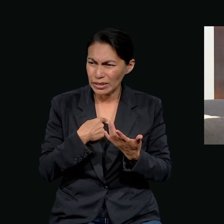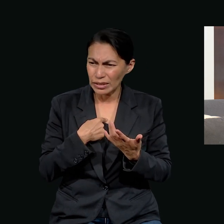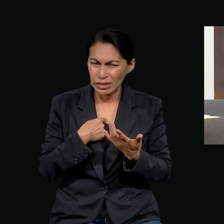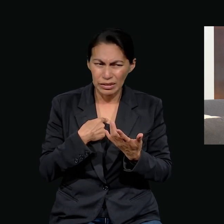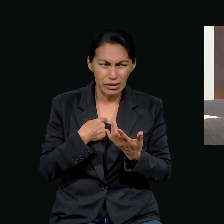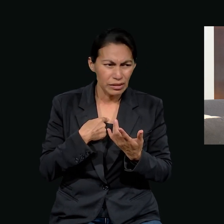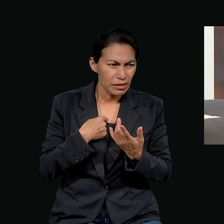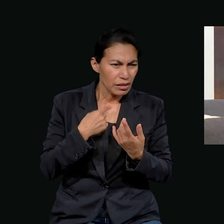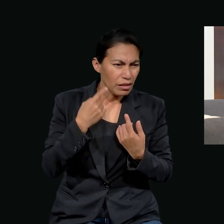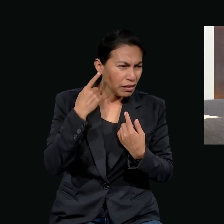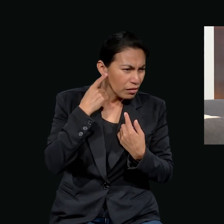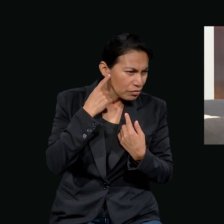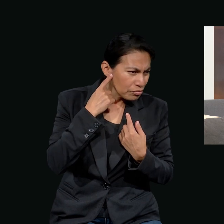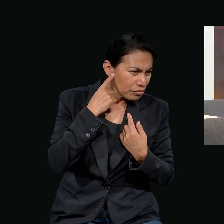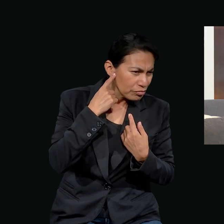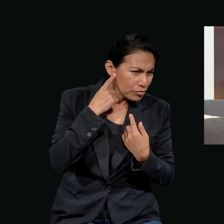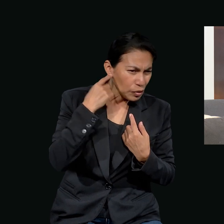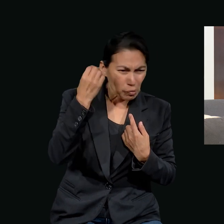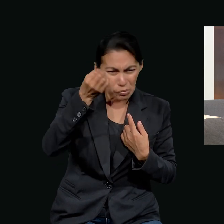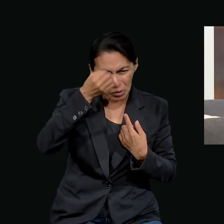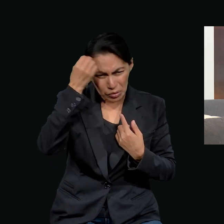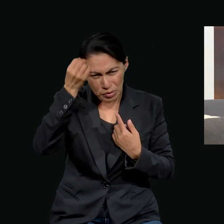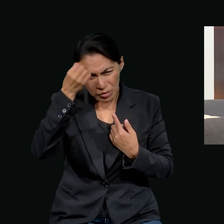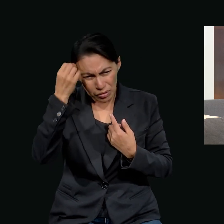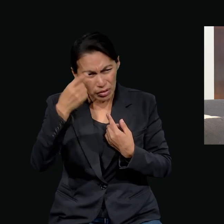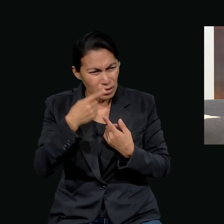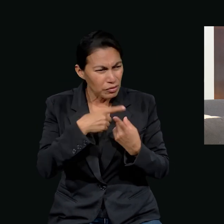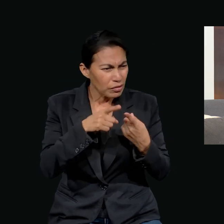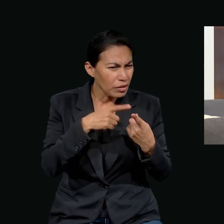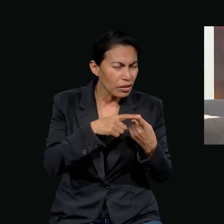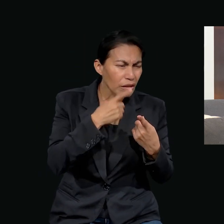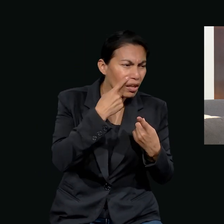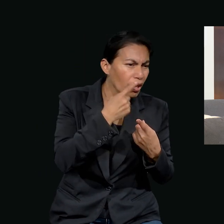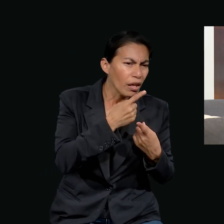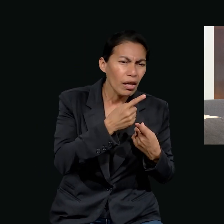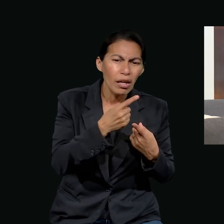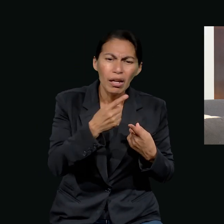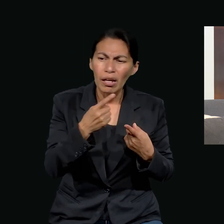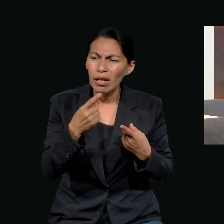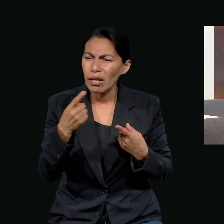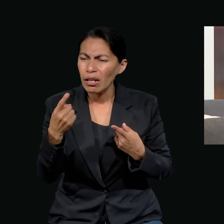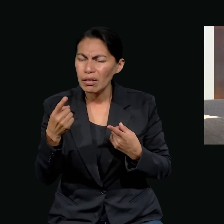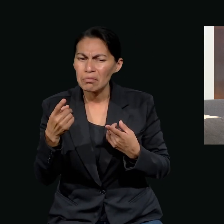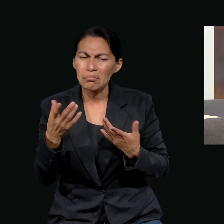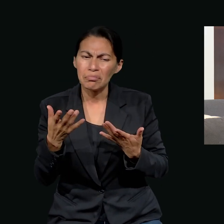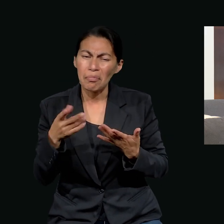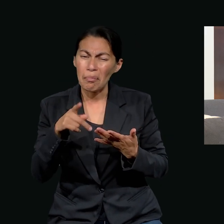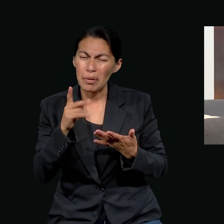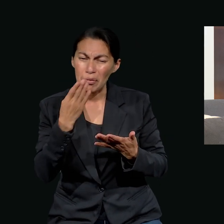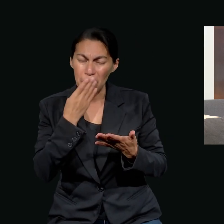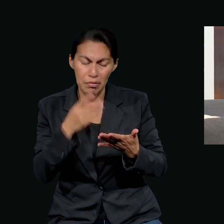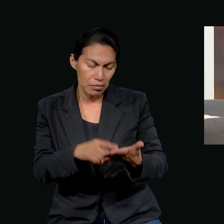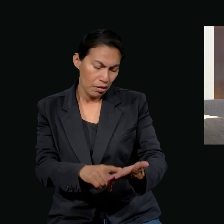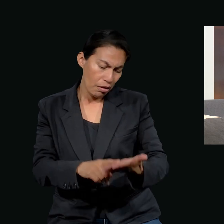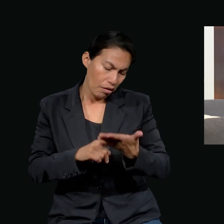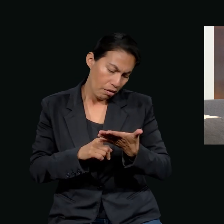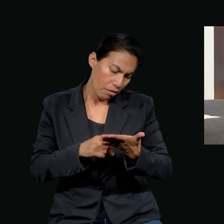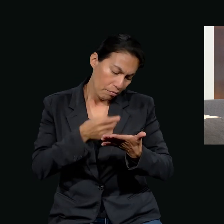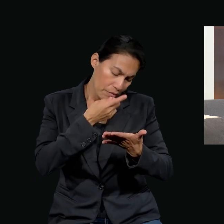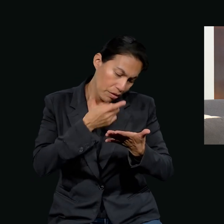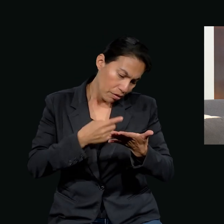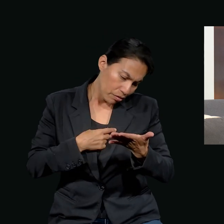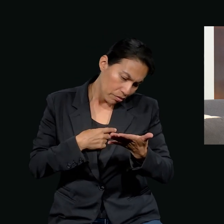distintas opiniones, distintas posiciones, pero siempre buscaba en la Biblia que fuera la Biblia la que dijera la última